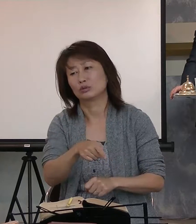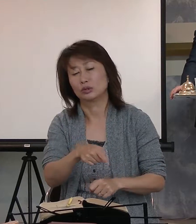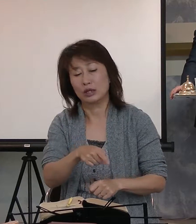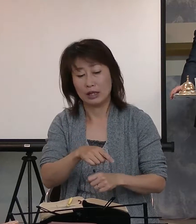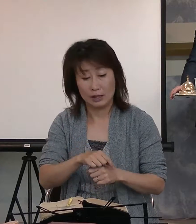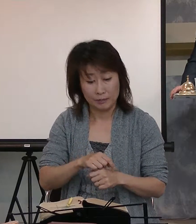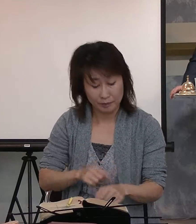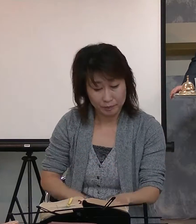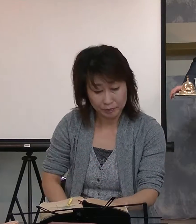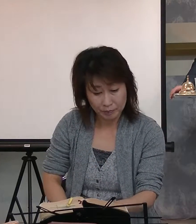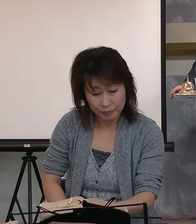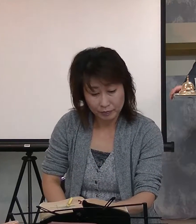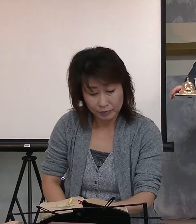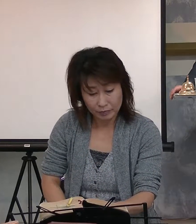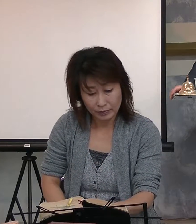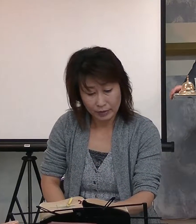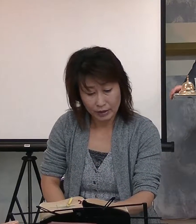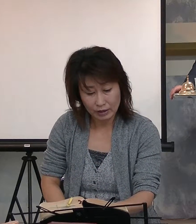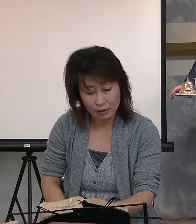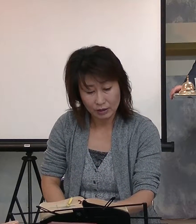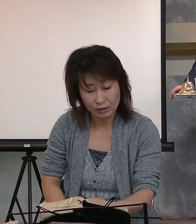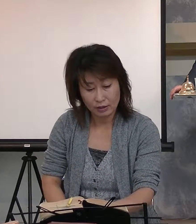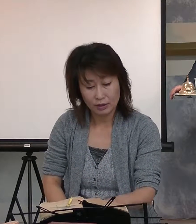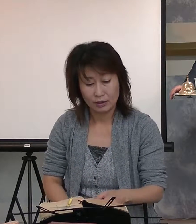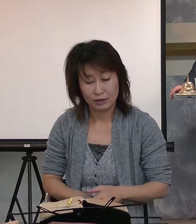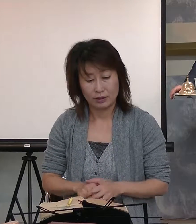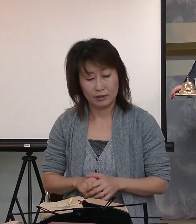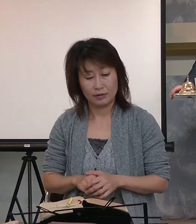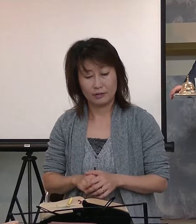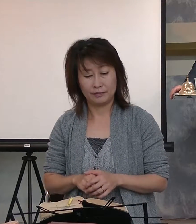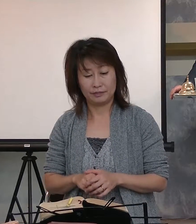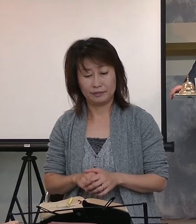特徴がいくつか記されております。